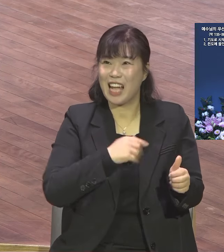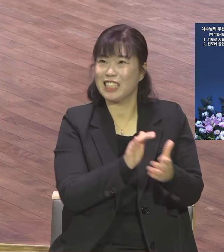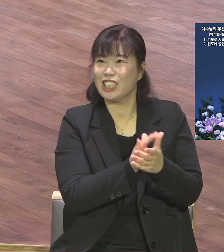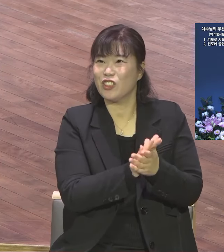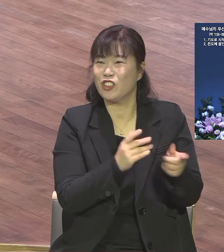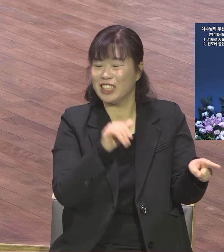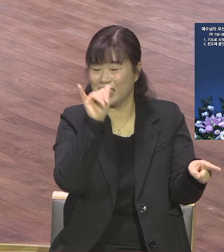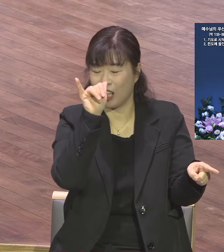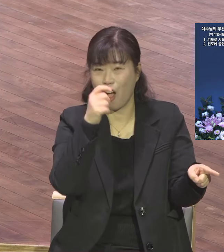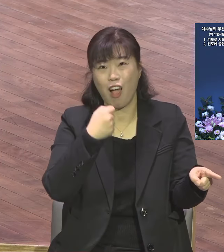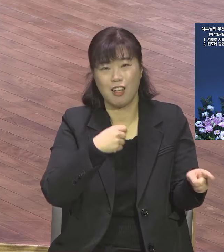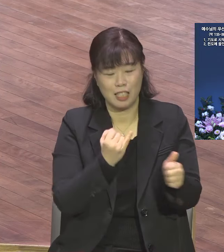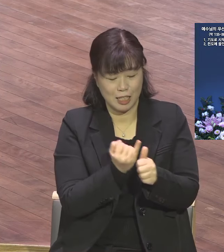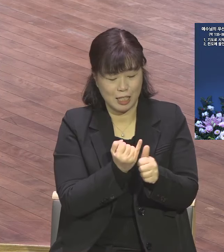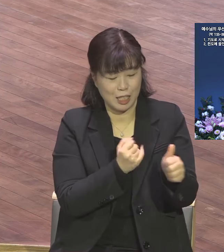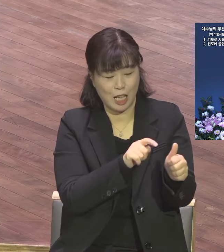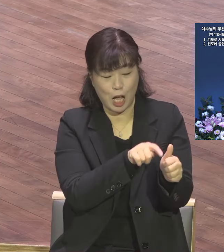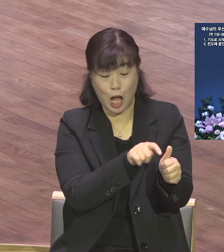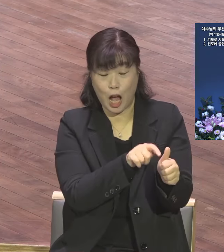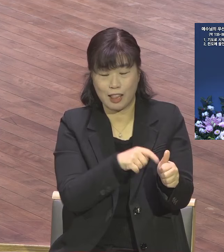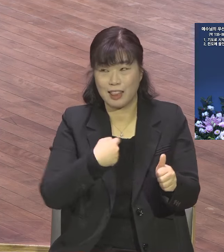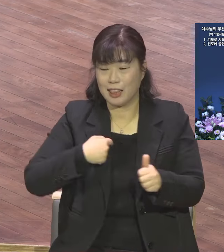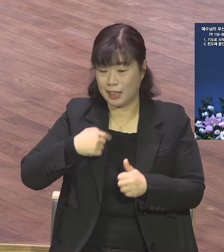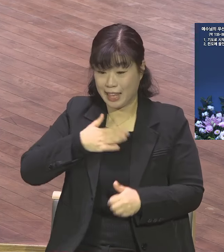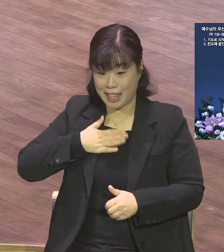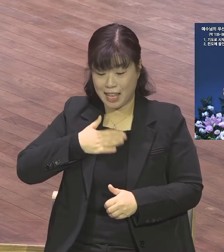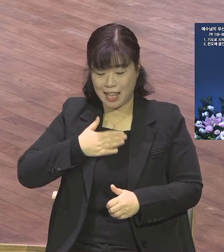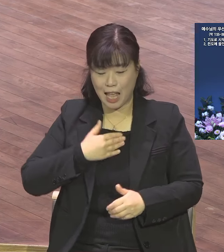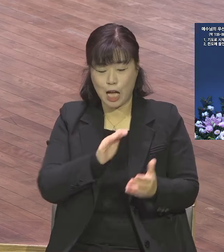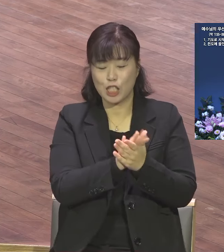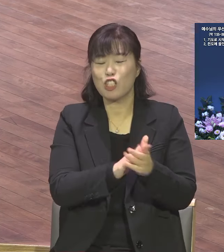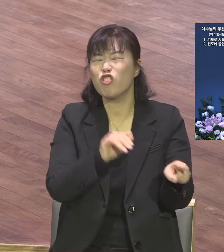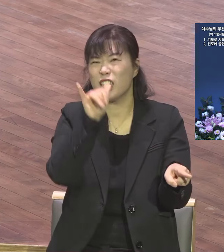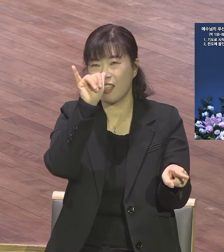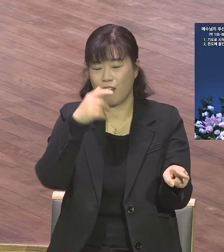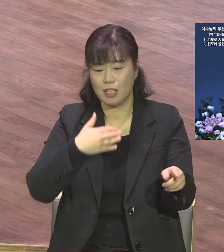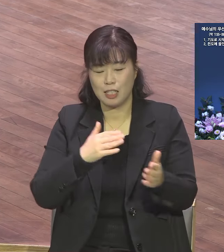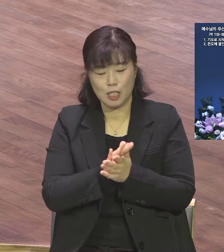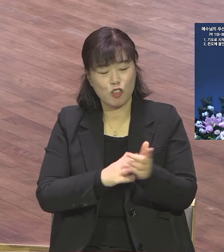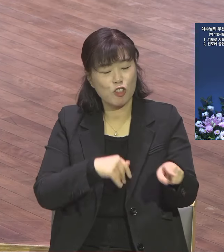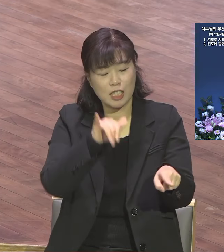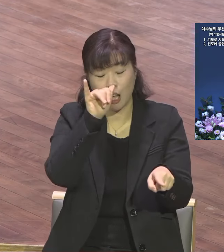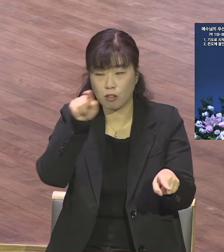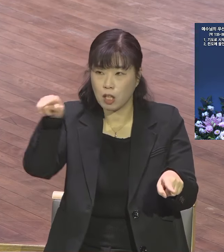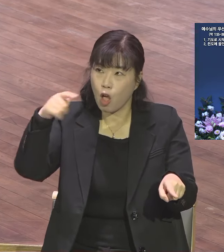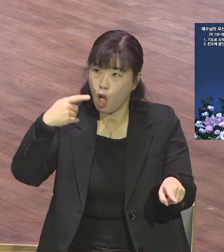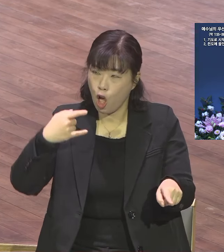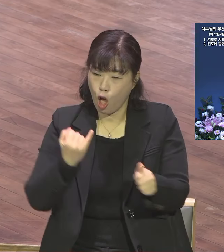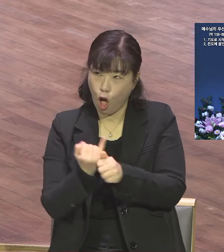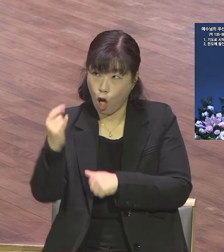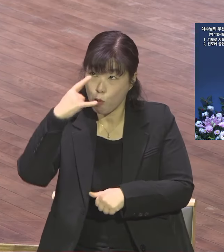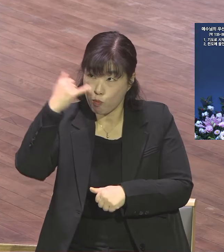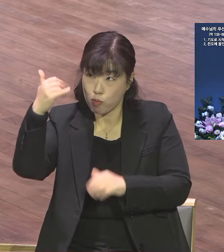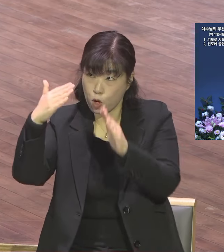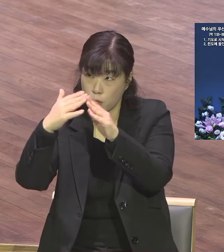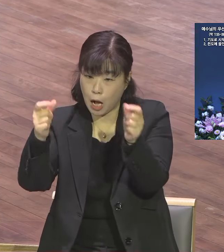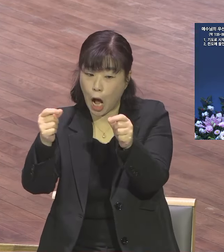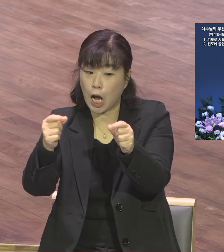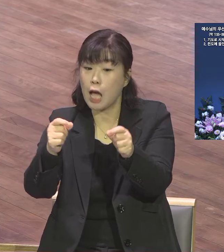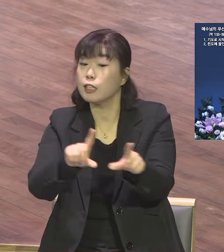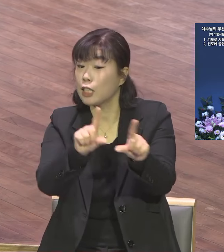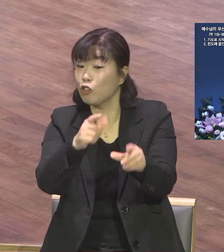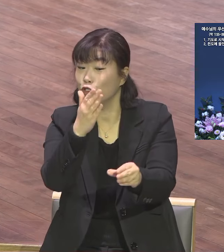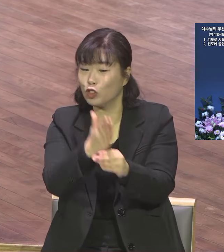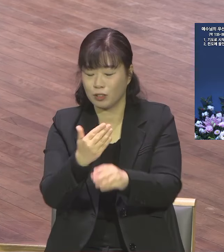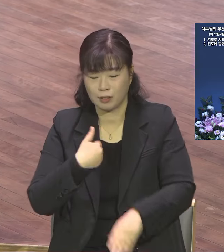가련동 산대, 사는 살 텐데, 그 좀 만나서 전도 좀 해라. 영접식이 가지고, 우리 집